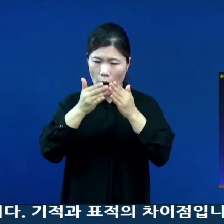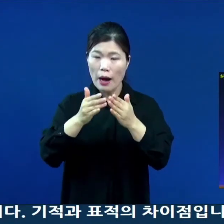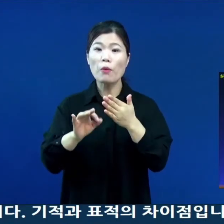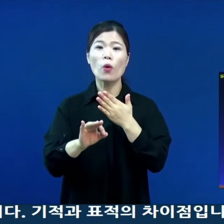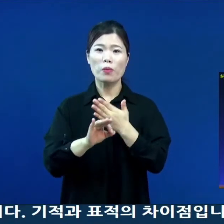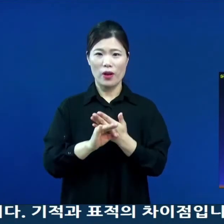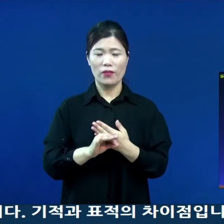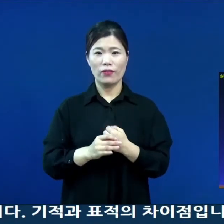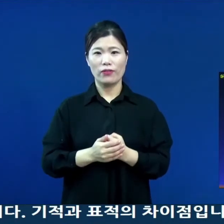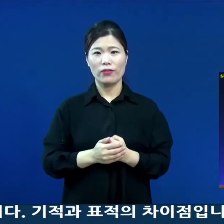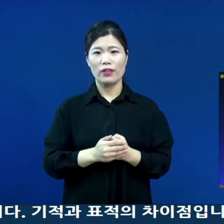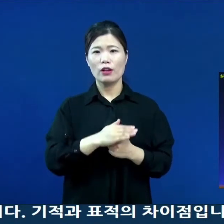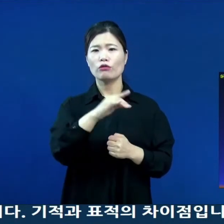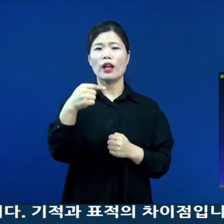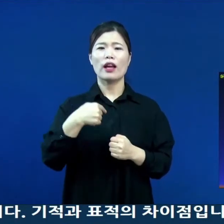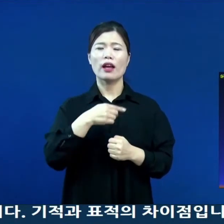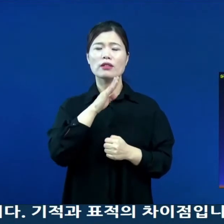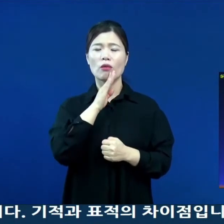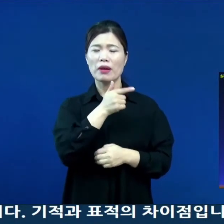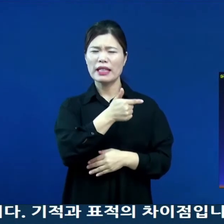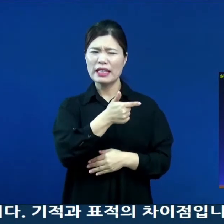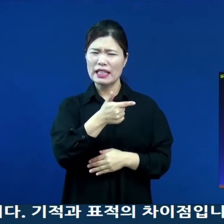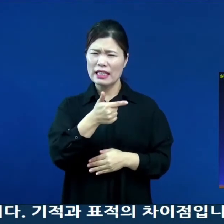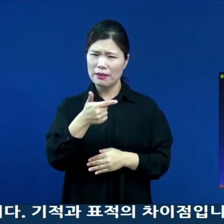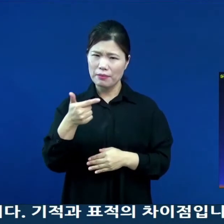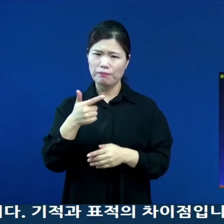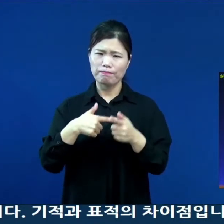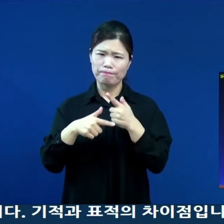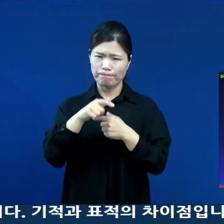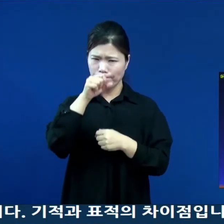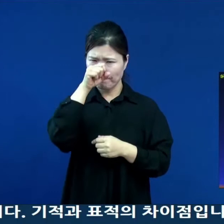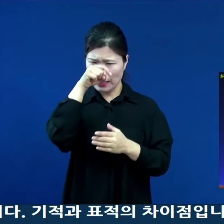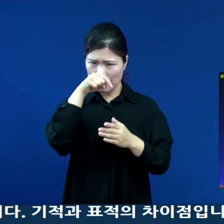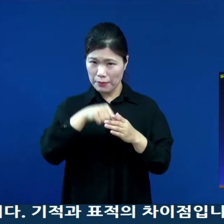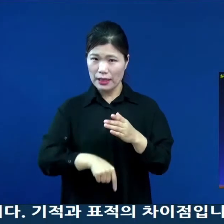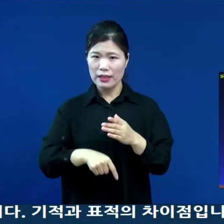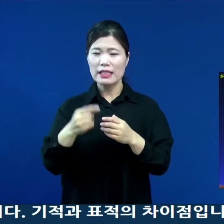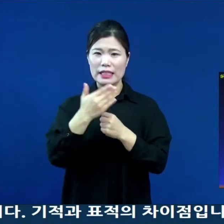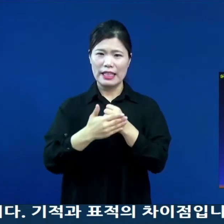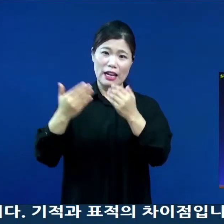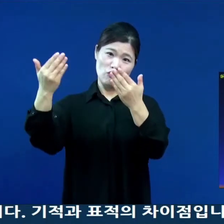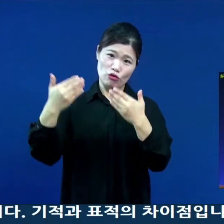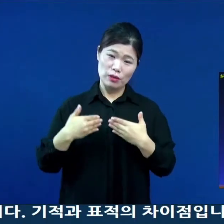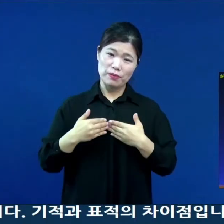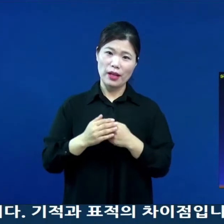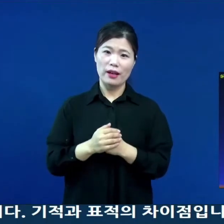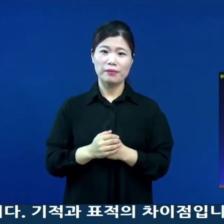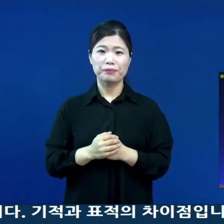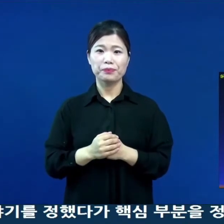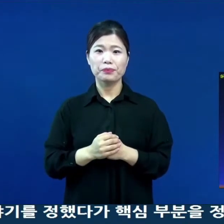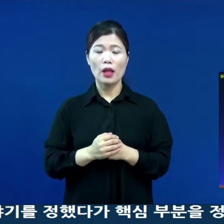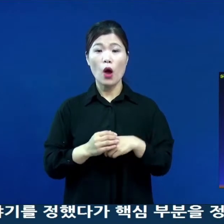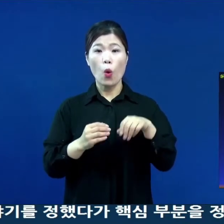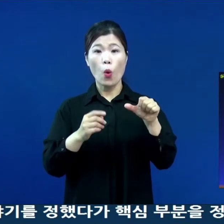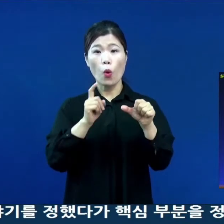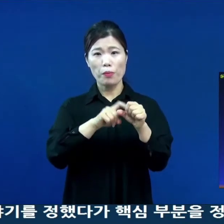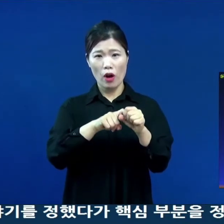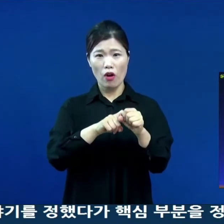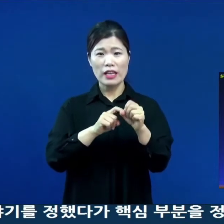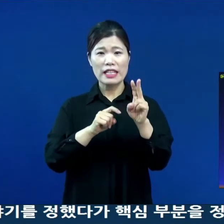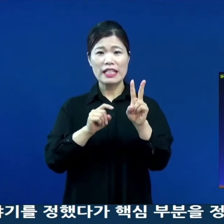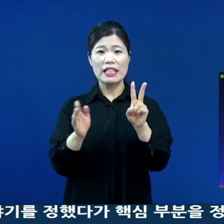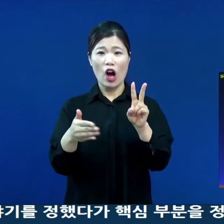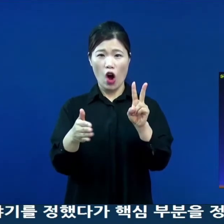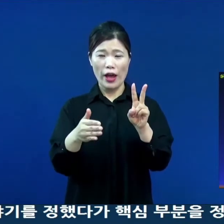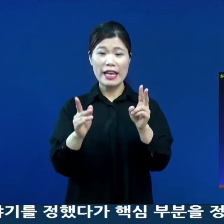또 다른 정말 깊이 있는 은혜를 우리 주님이 주시리라 확신합니다. 자, 오병이어의 기적 부분,